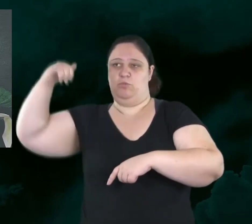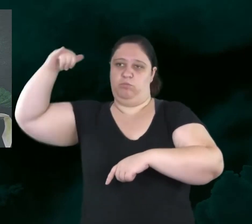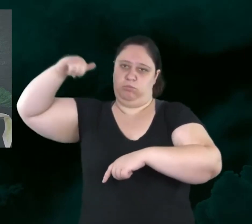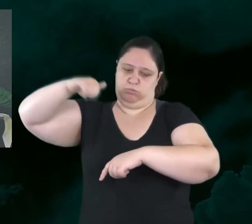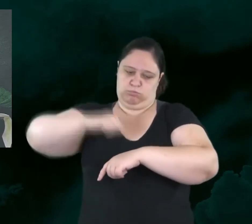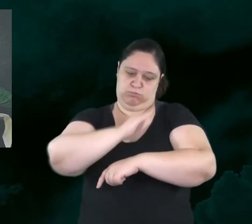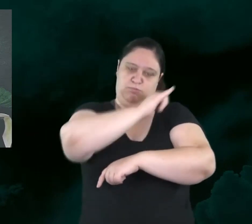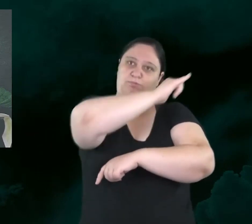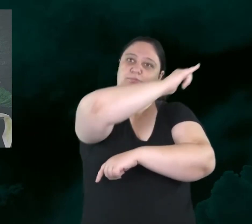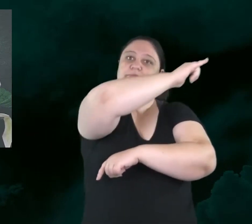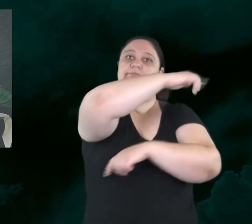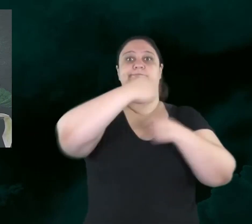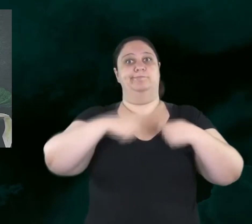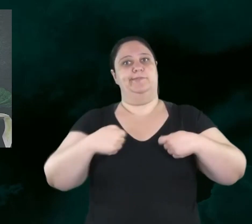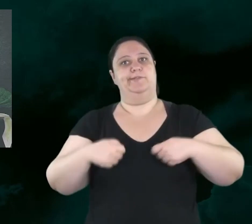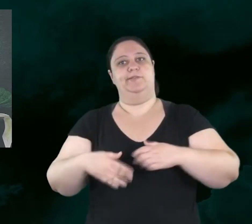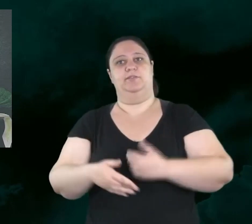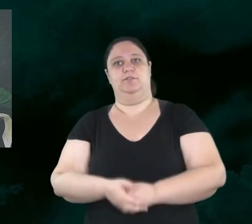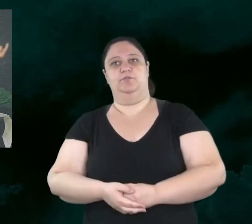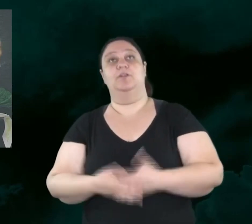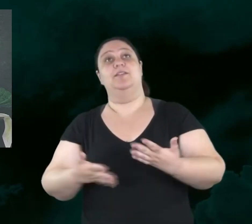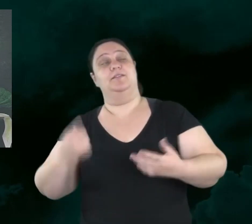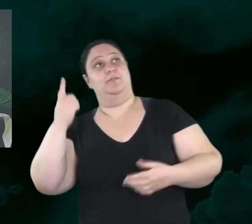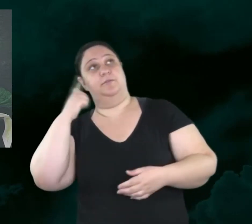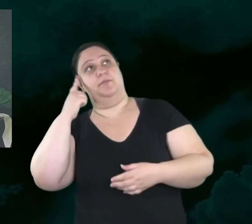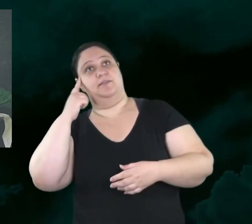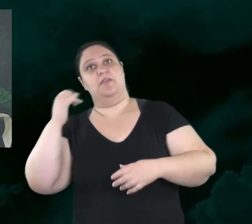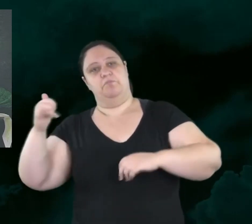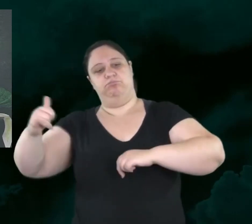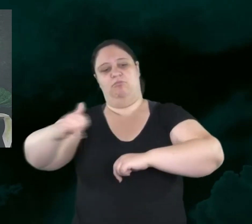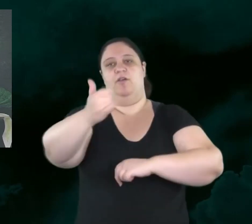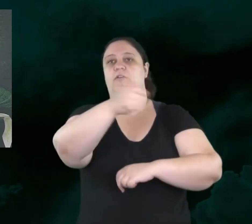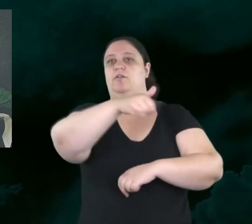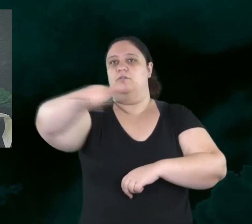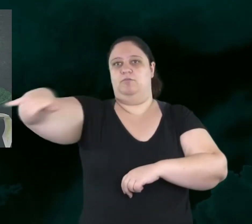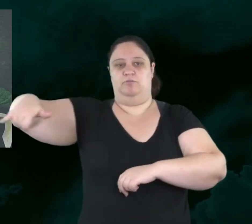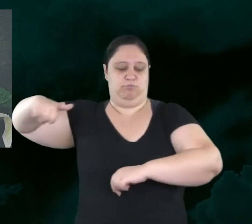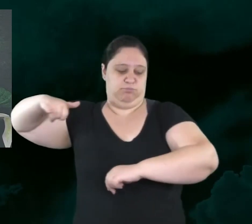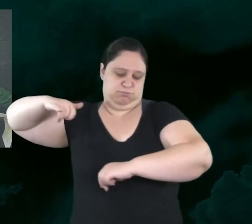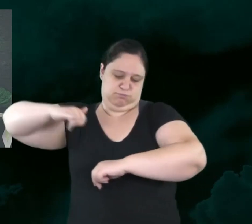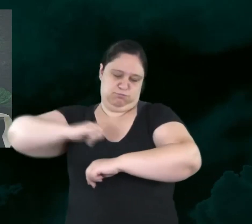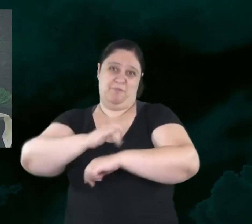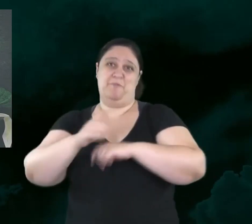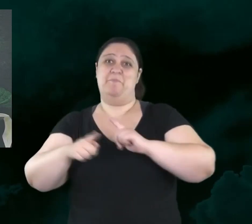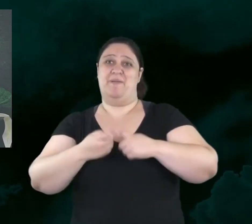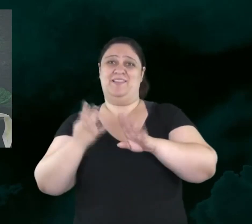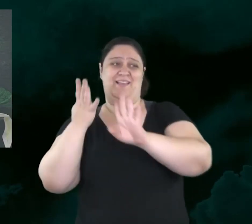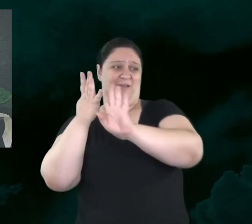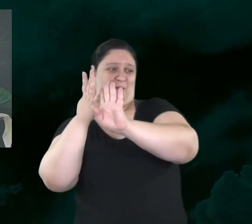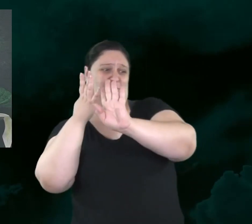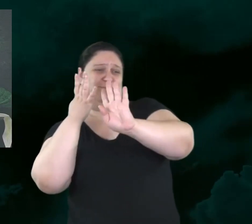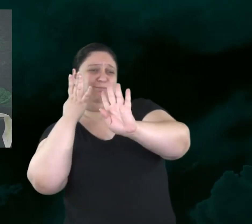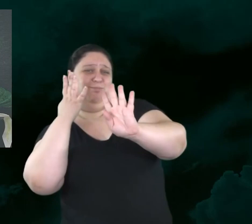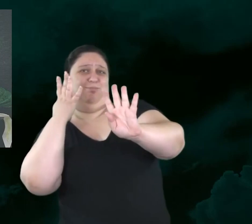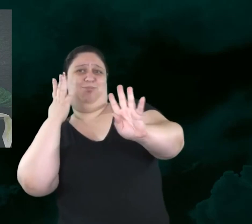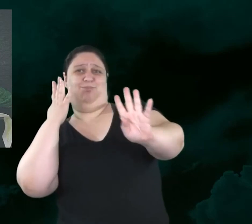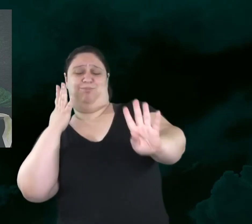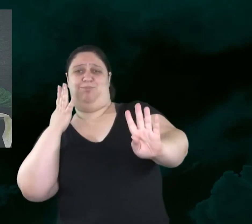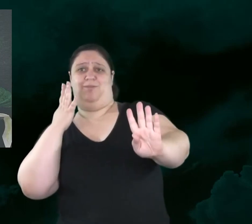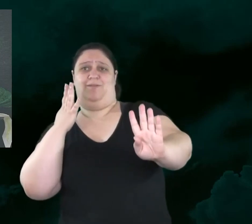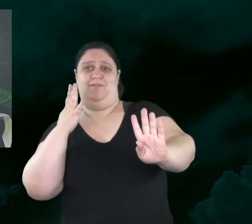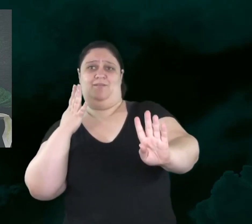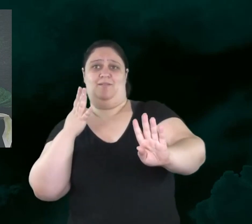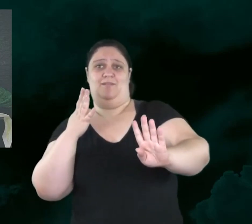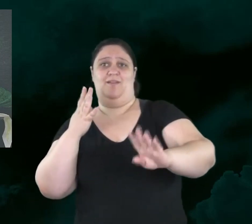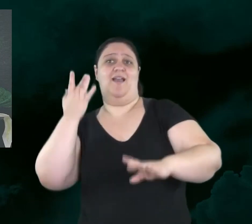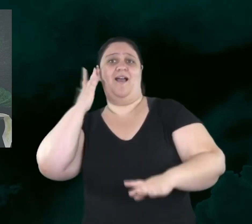avião arremeteu e saiu. Eu pensei, então vai dar uma volta, vai voltar. Mas a fila estava tão grande que nosso avião eu acho que combustível também